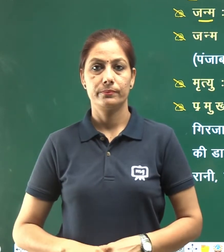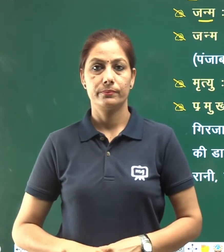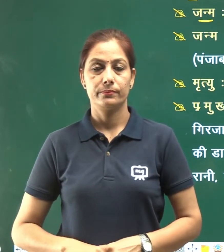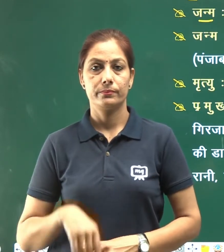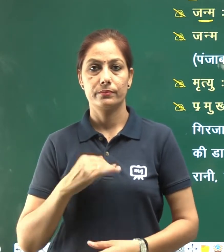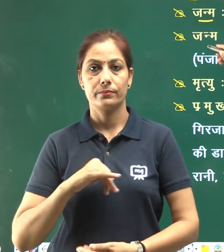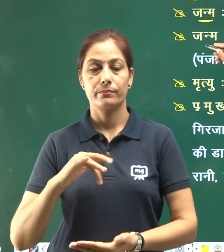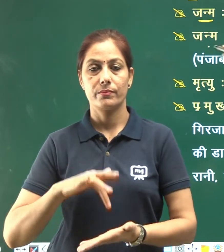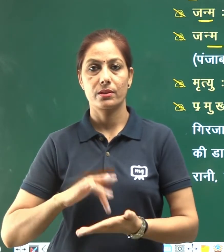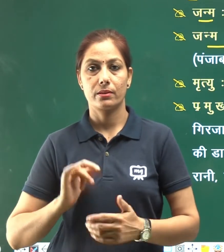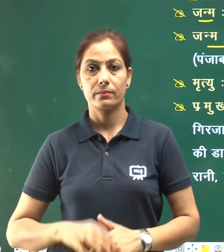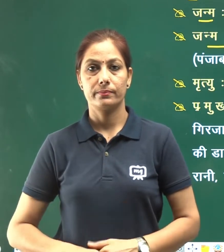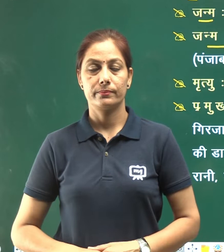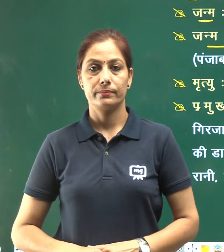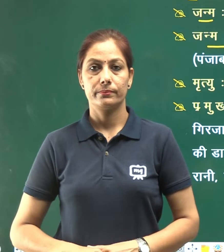जन्म स्थान